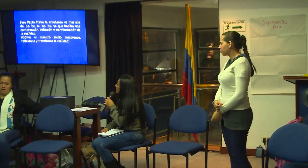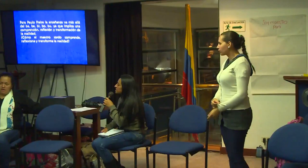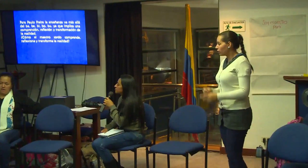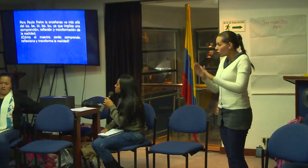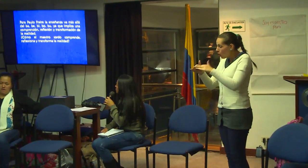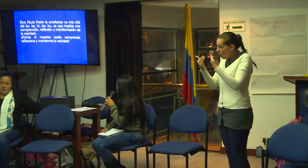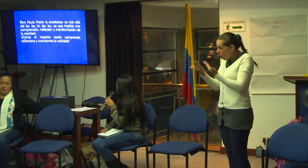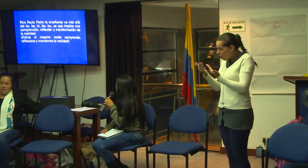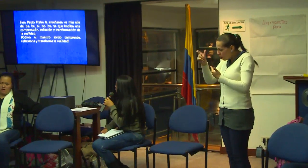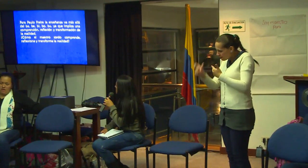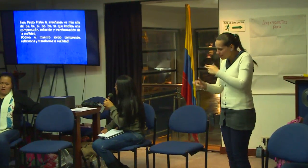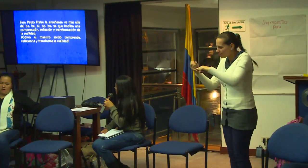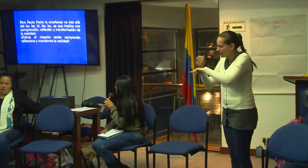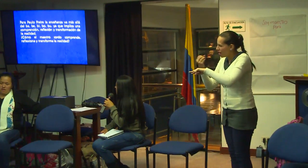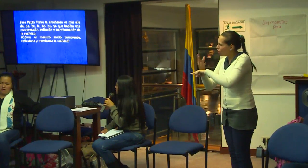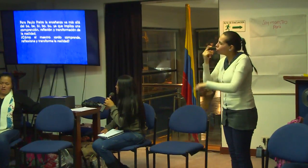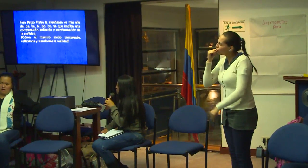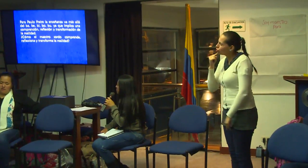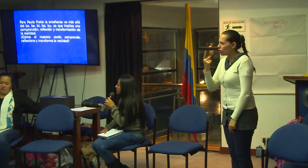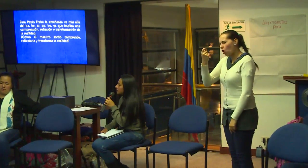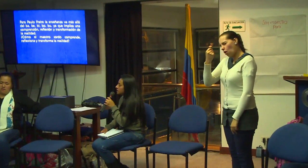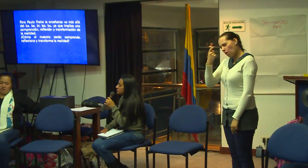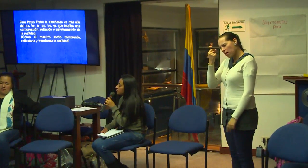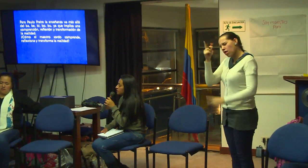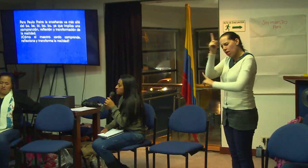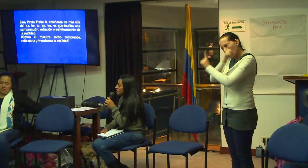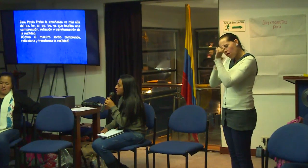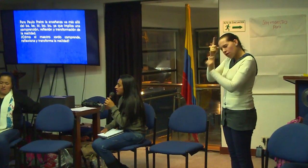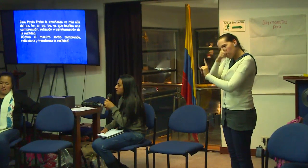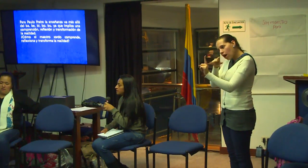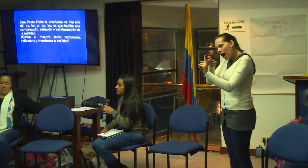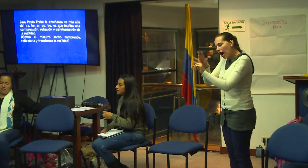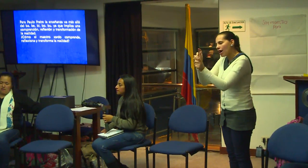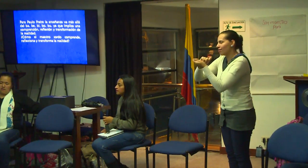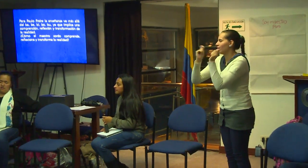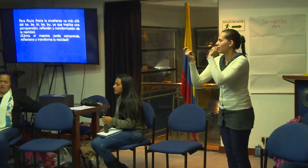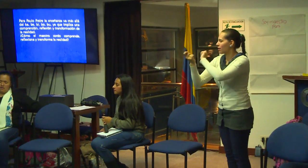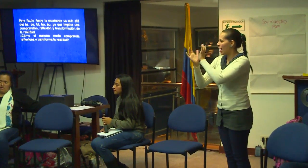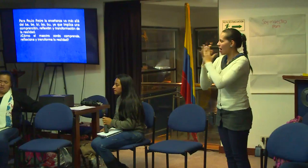¿Cómo el maestro sordo comprende, reflexiona y transforma su realidad?